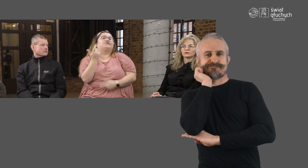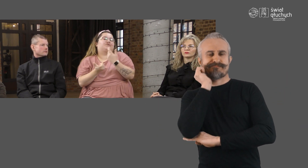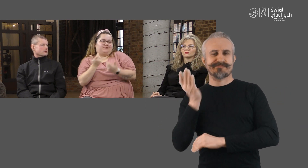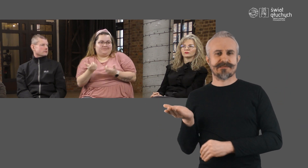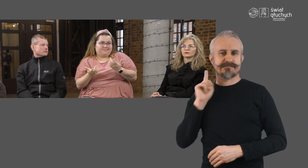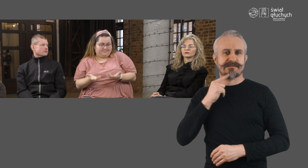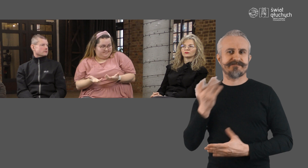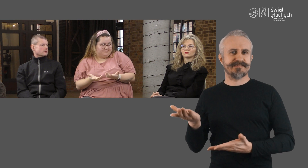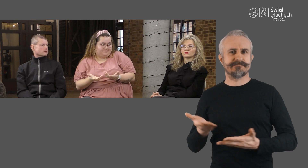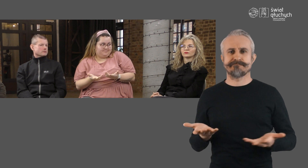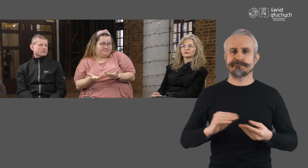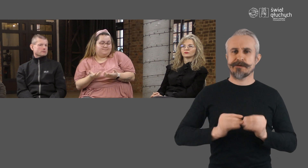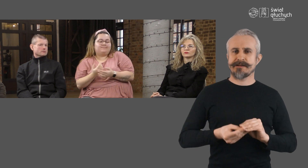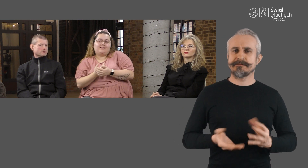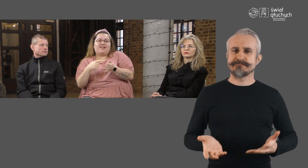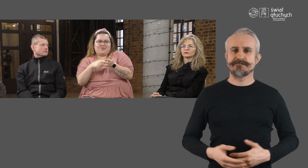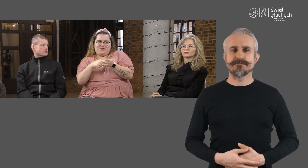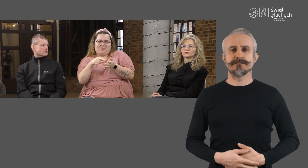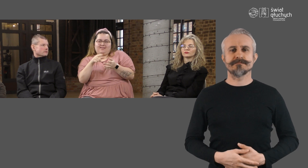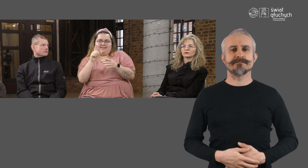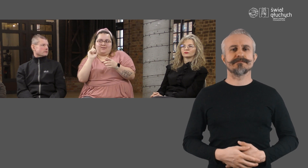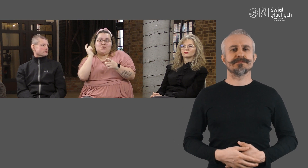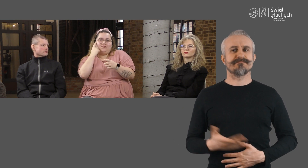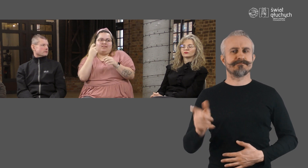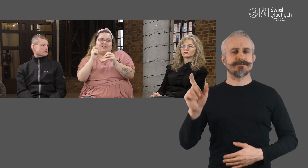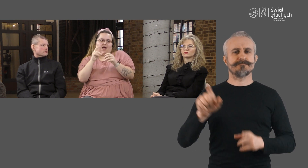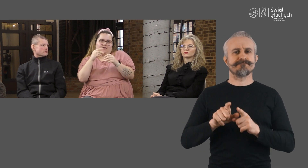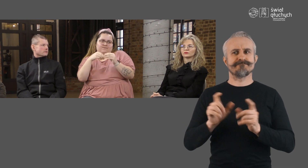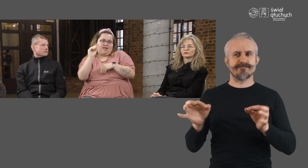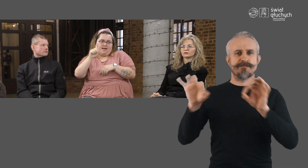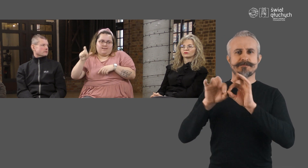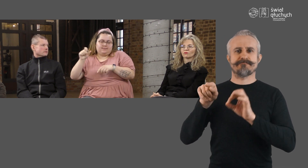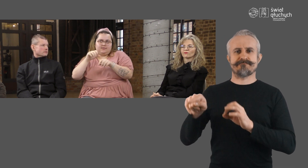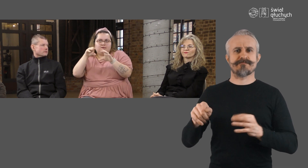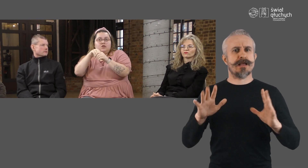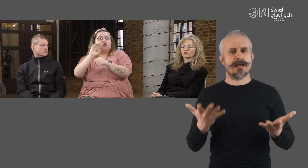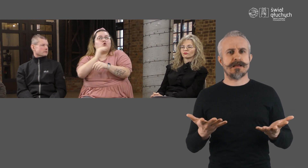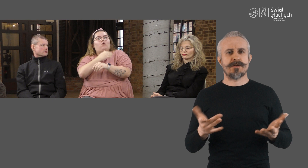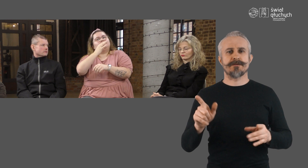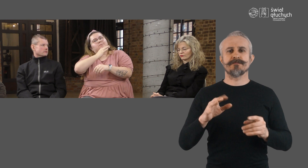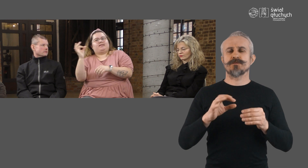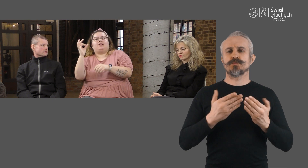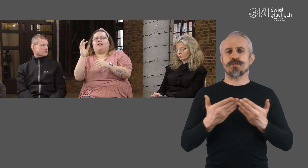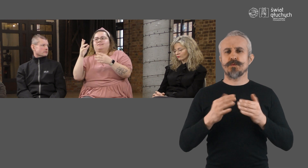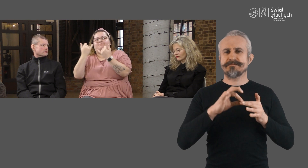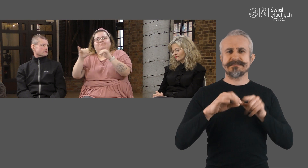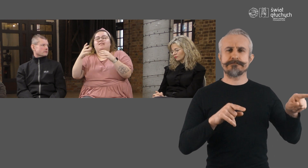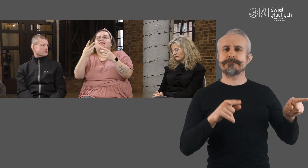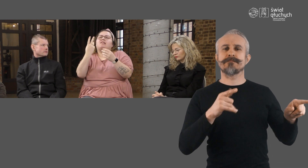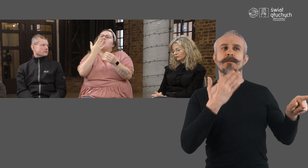nauczyciele muszą się dopasowywać do osób, które są z niepełnosprawnością intelektualną. Dlatego było